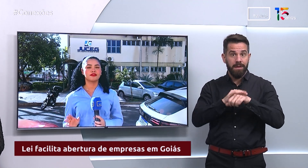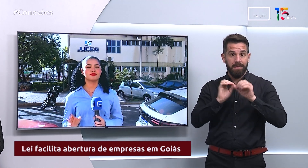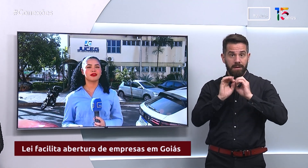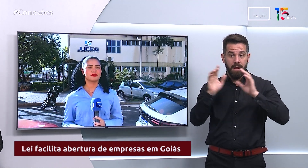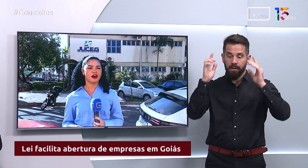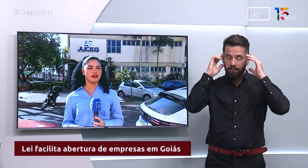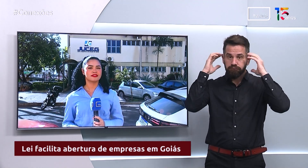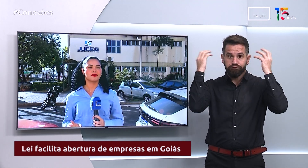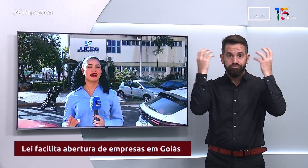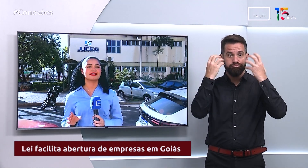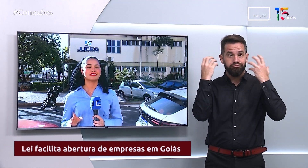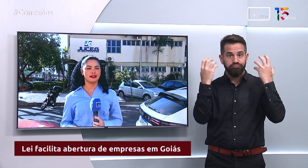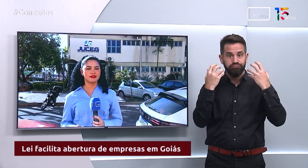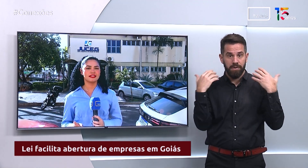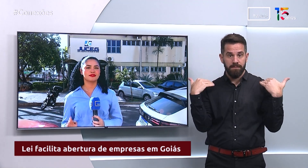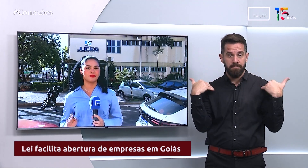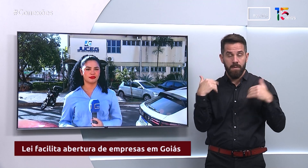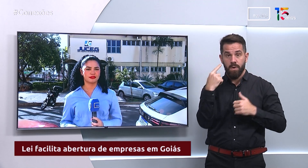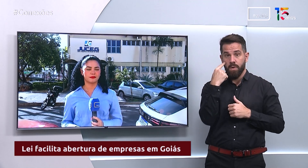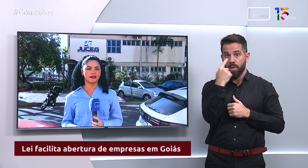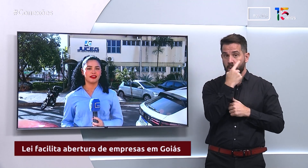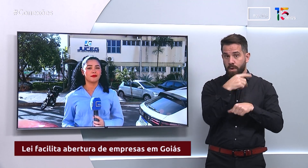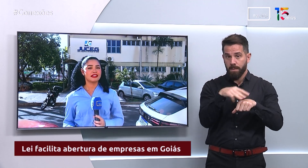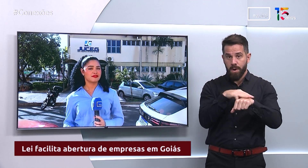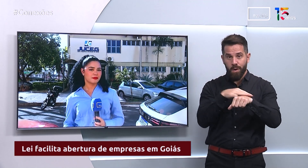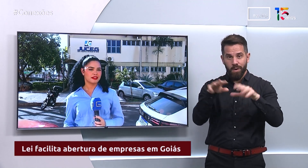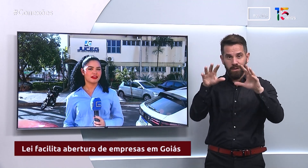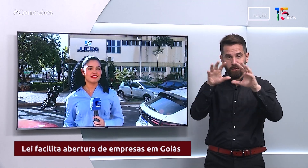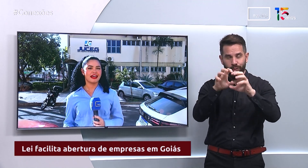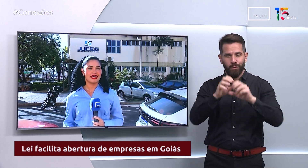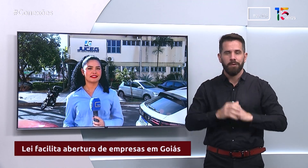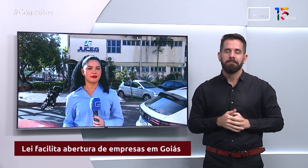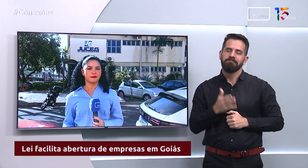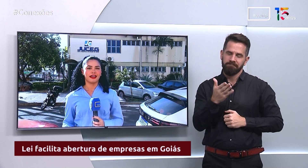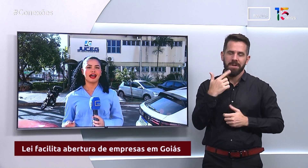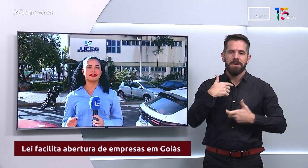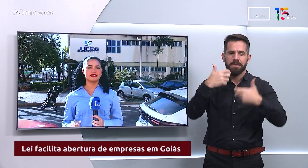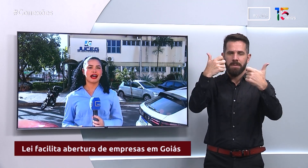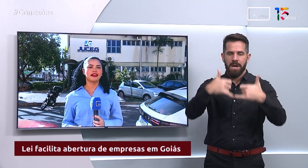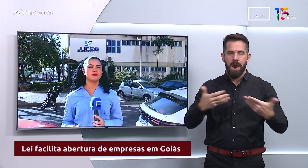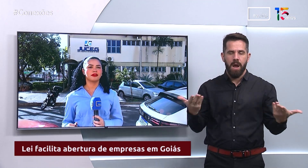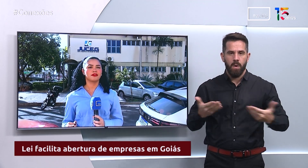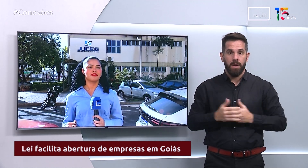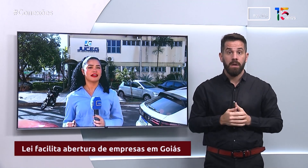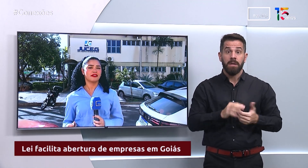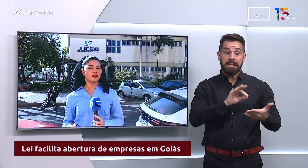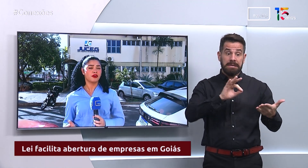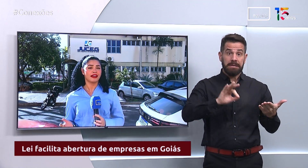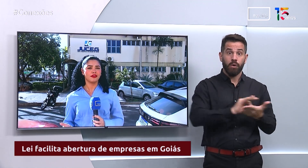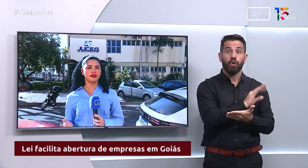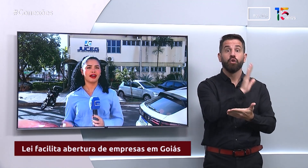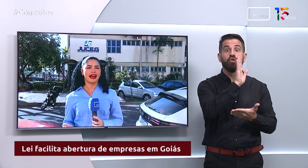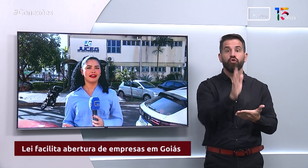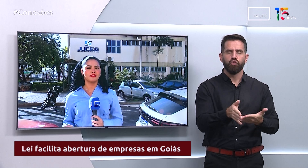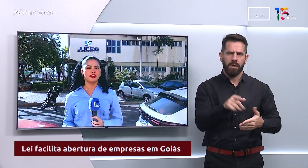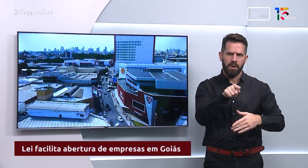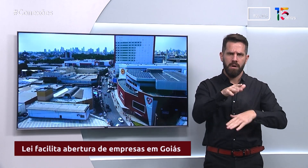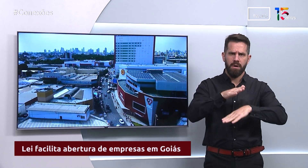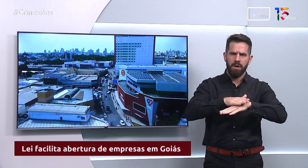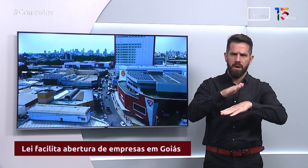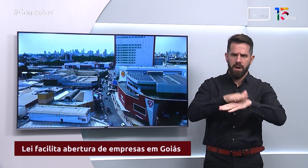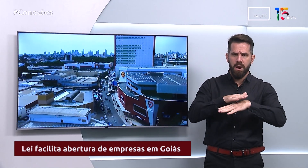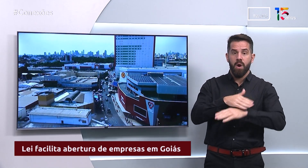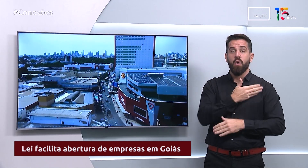ombros, os meus olhos são castanhos escuros. Mas vamos ao que interessa. Assinado pelo governador Ronaldo Caiado,